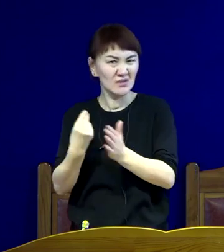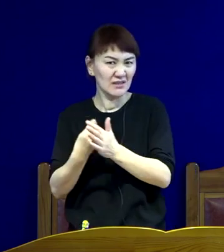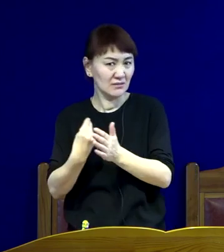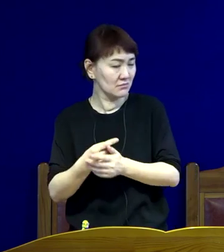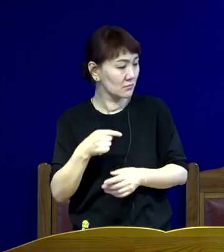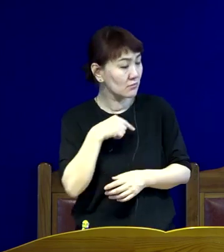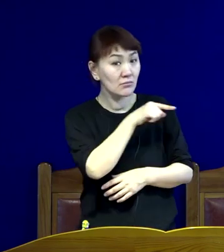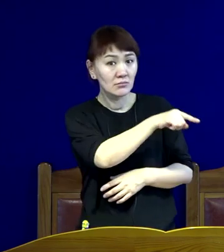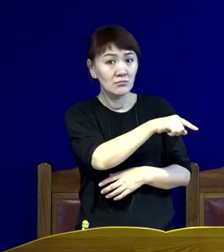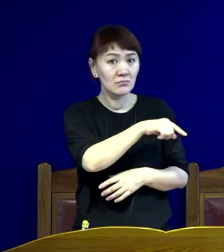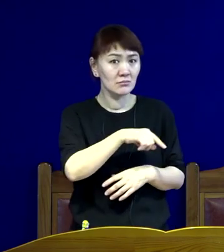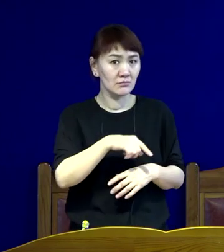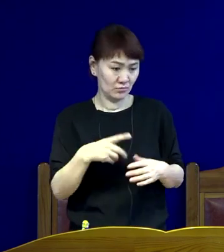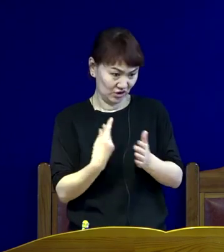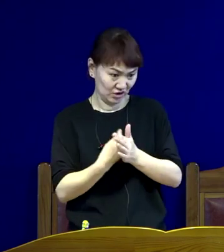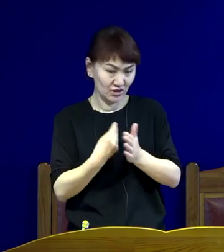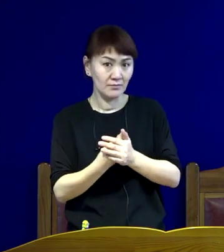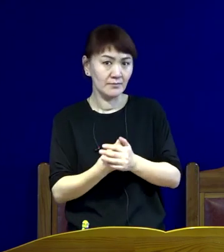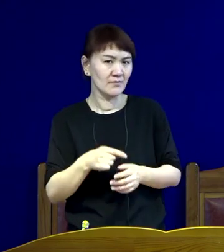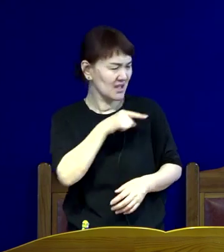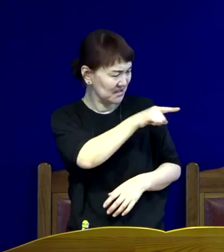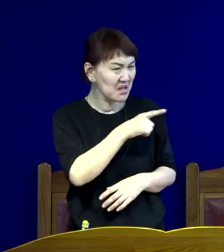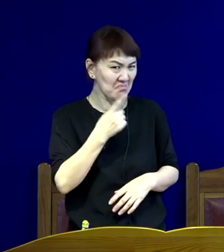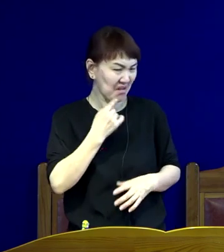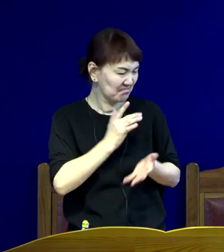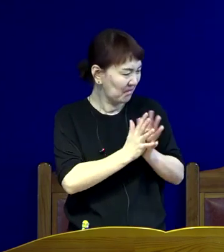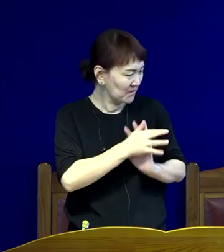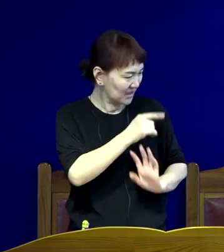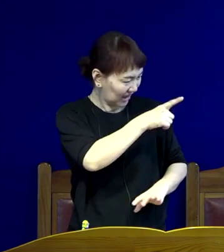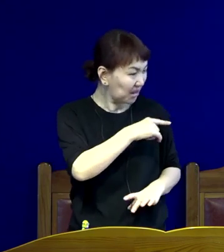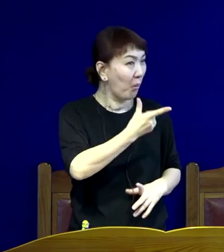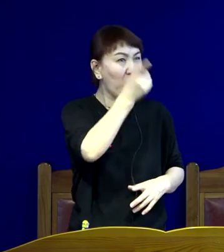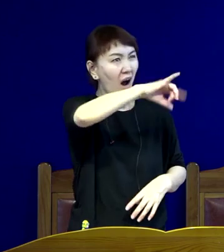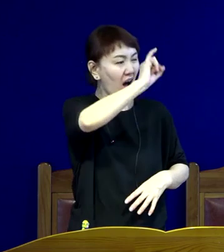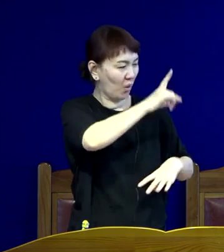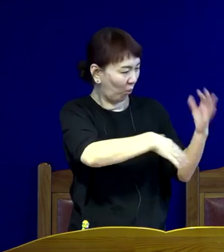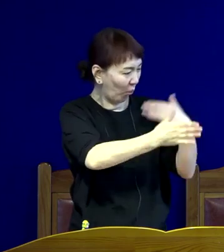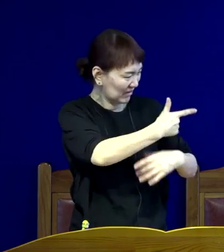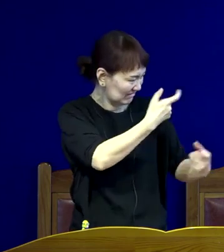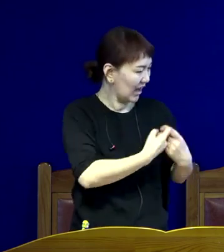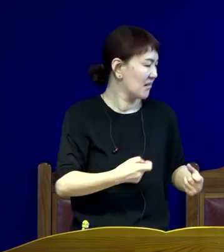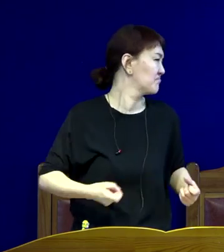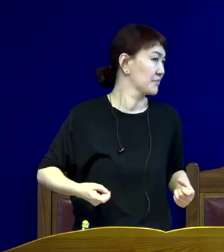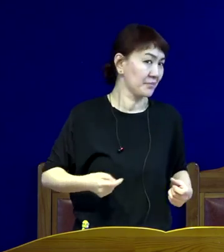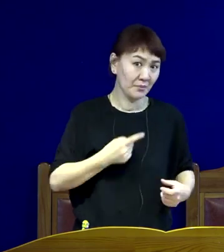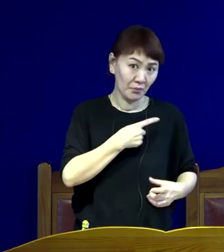хэлэх үед итгэлээрээ сул байсан бол яах вэ? Тэр өдөр тэгээл баларна. Тэгэхээр